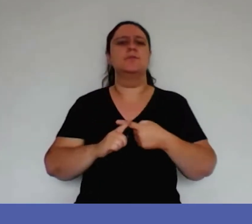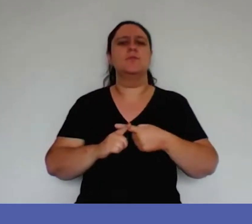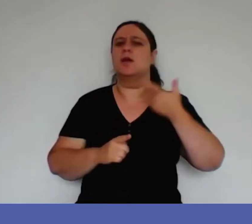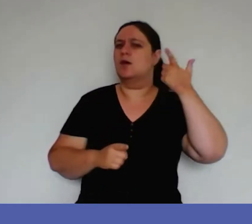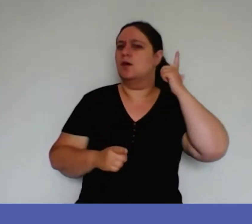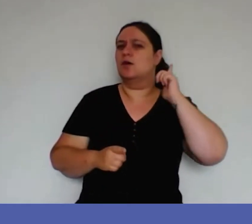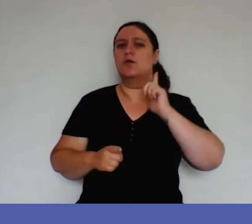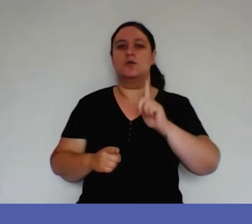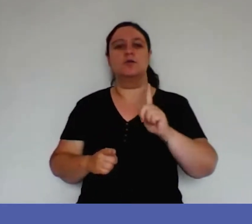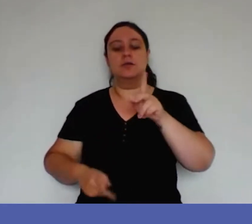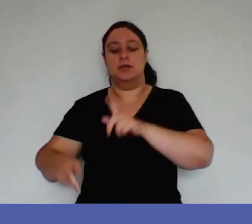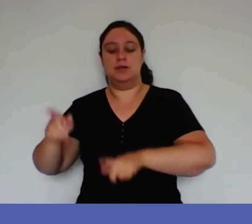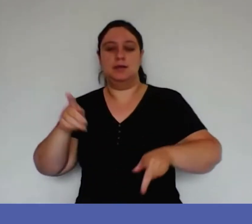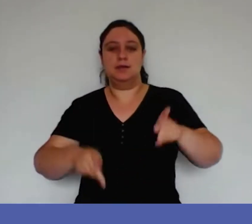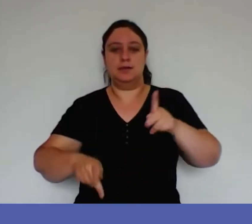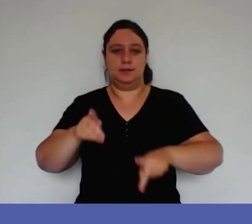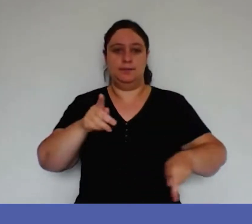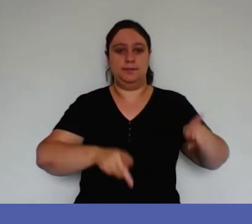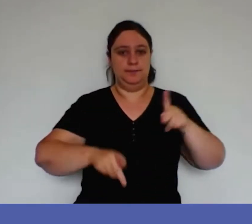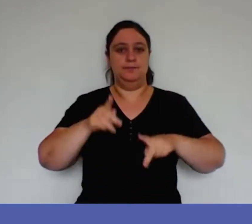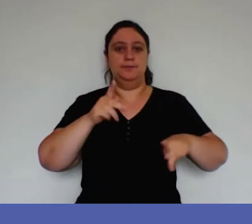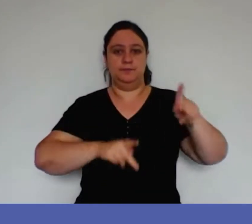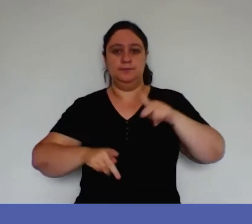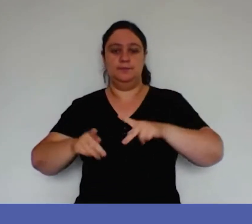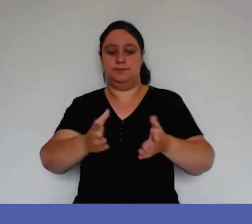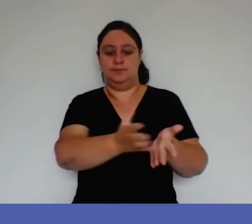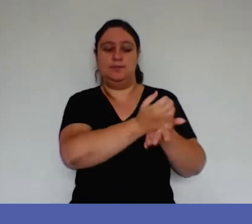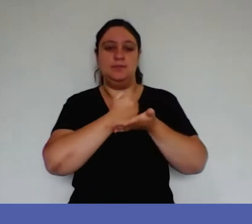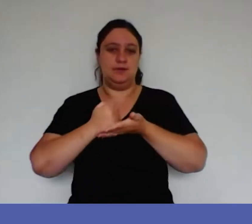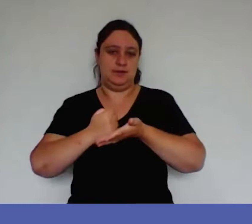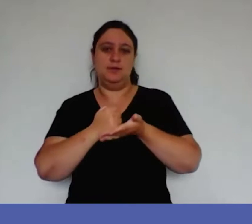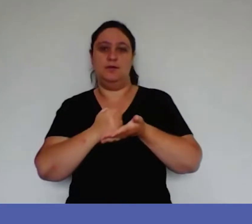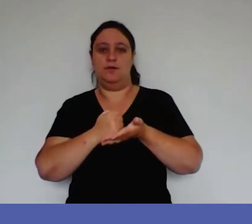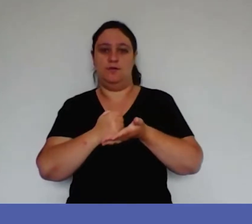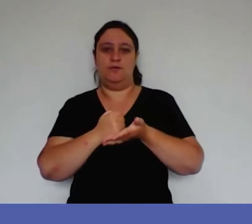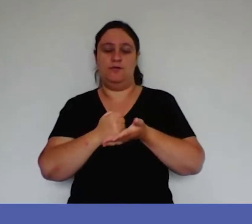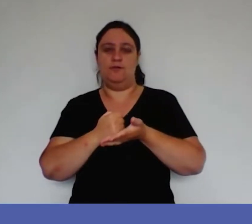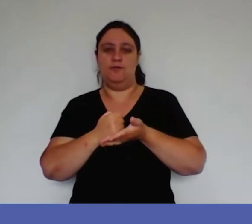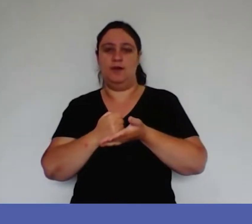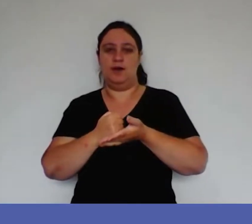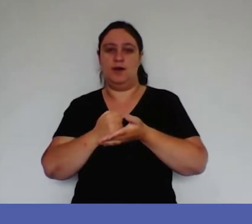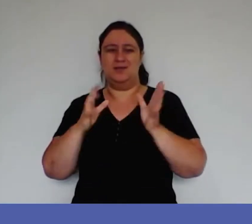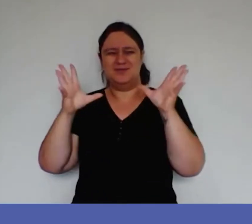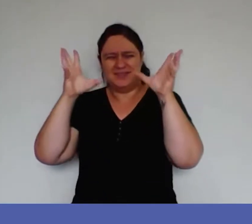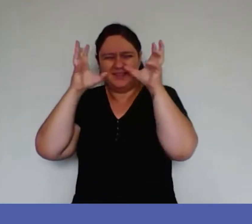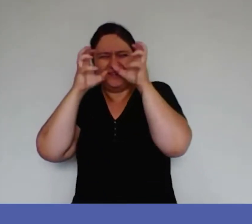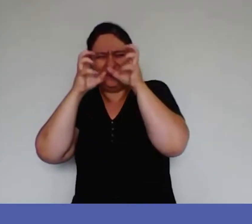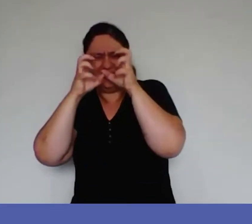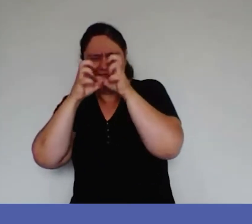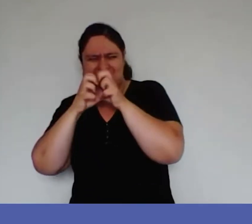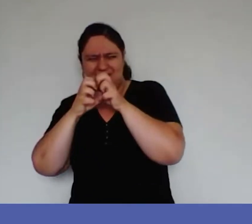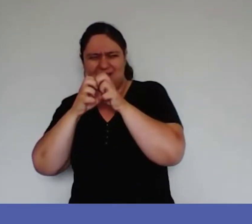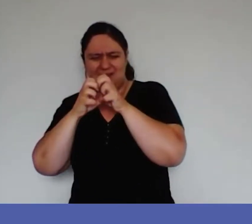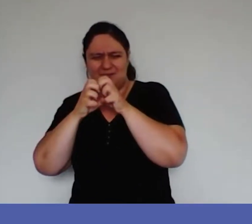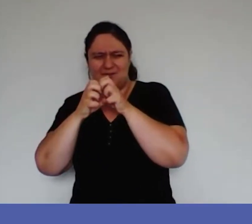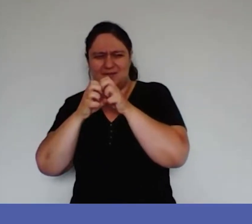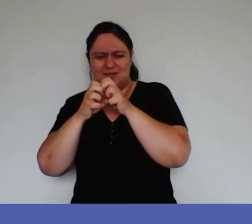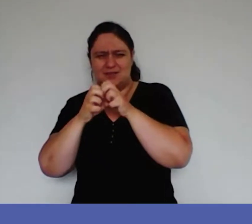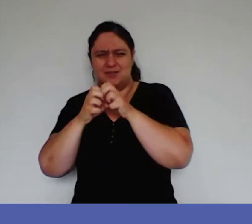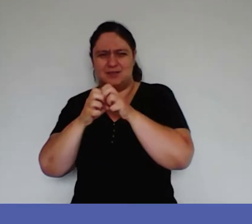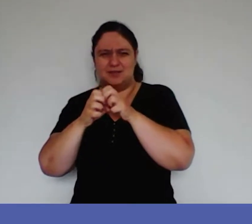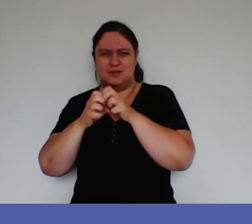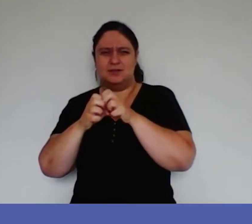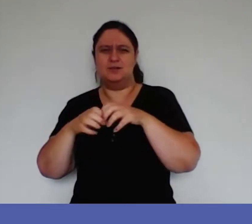dos céus, resgatando-os, do império das trevas, da opressão e